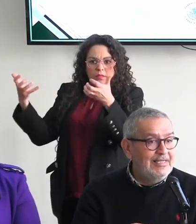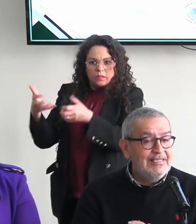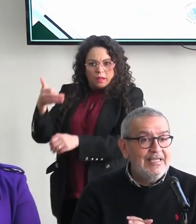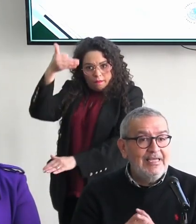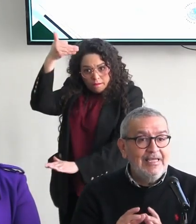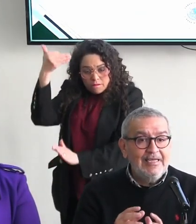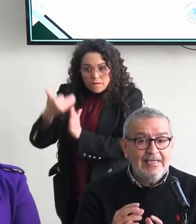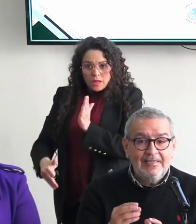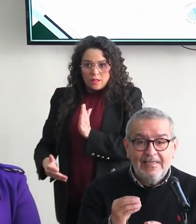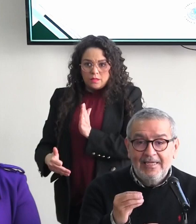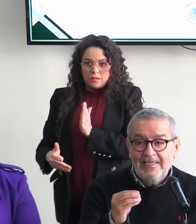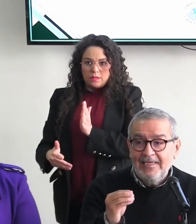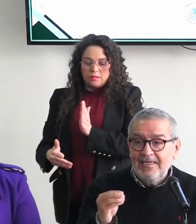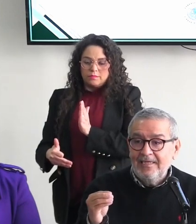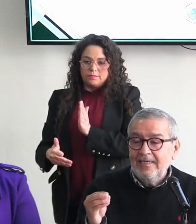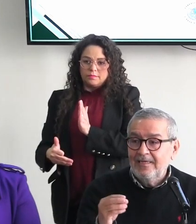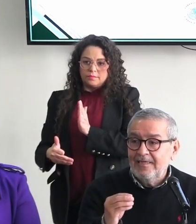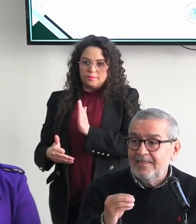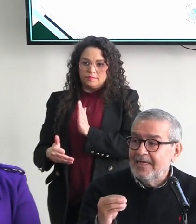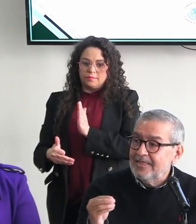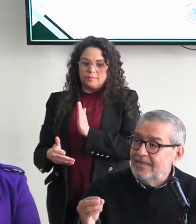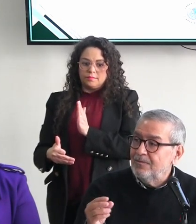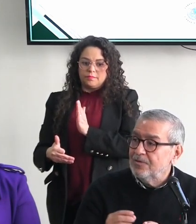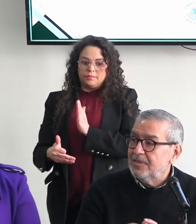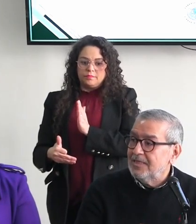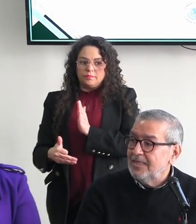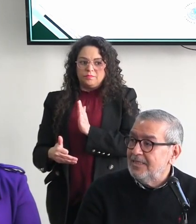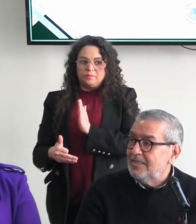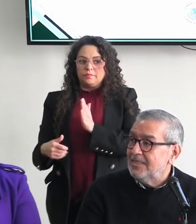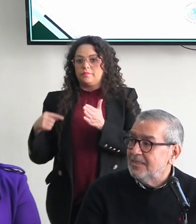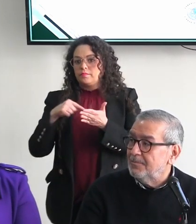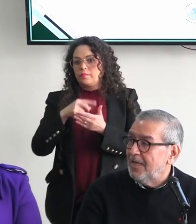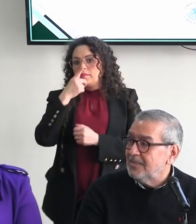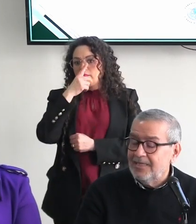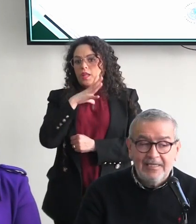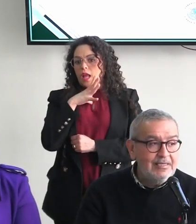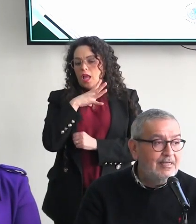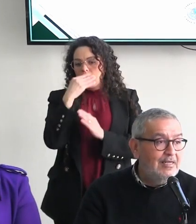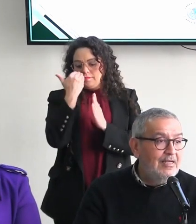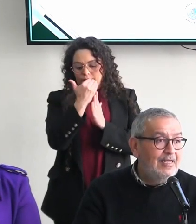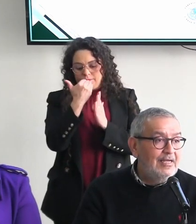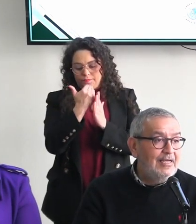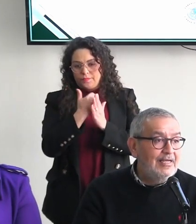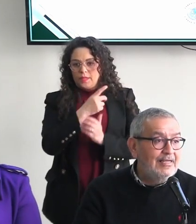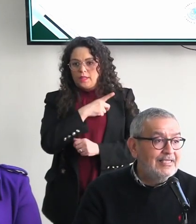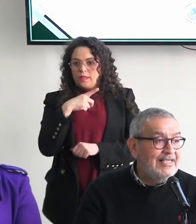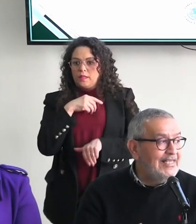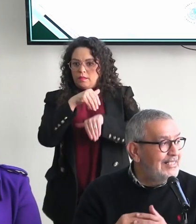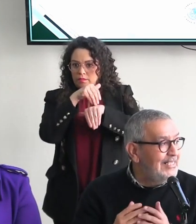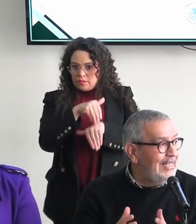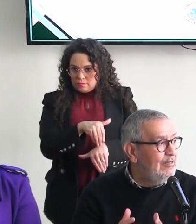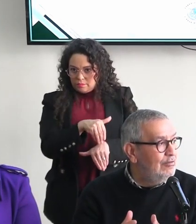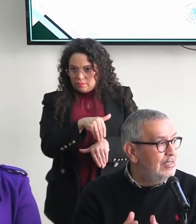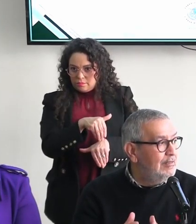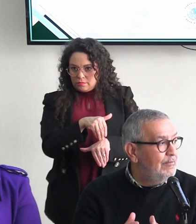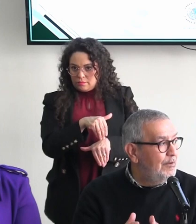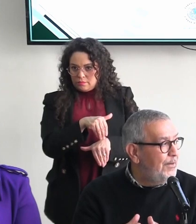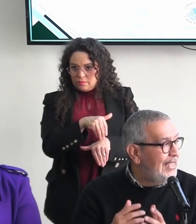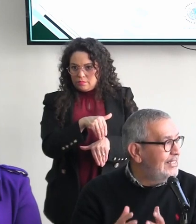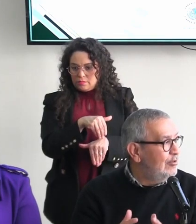marcan que tiene indicativos, tiene índices a seguir, tiene que ser